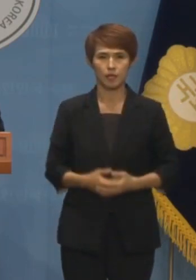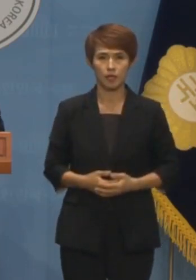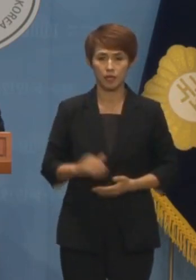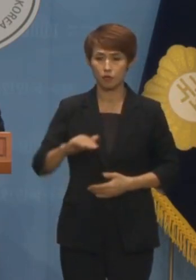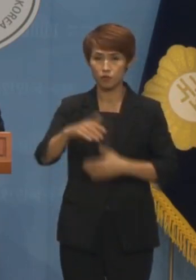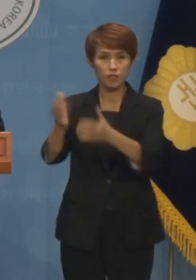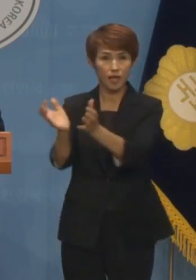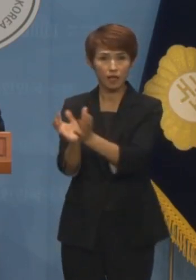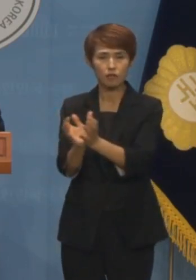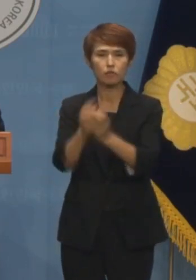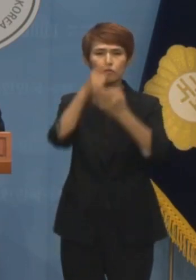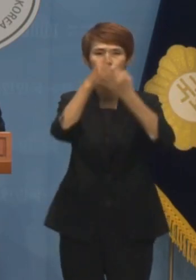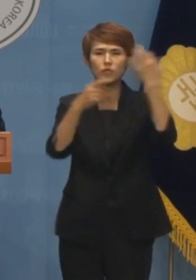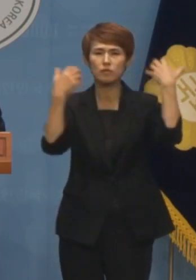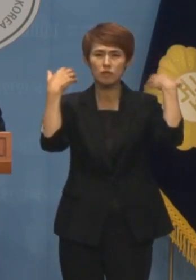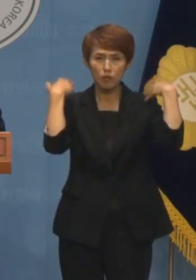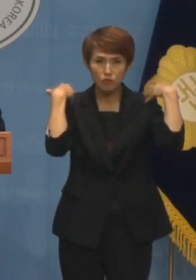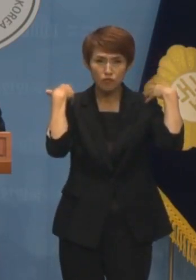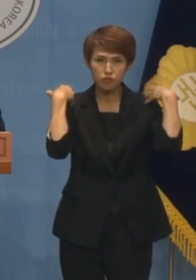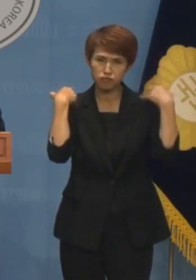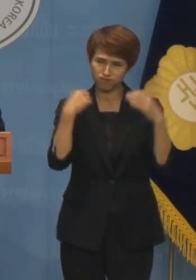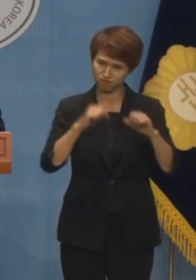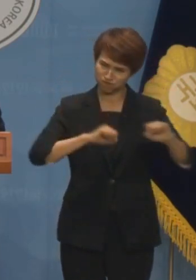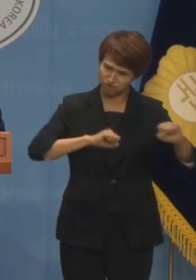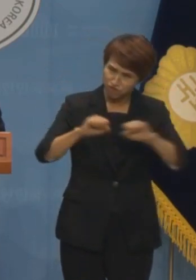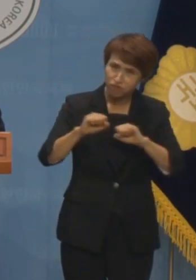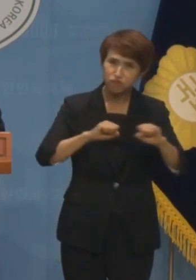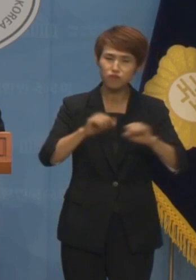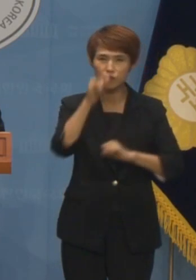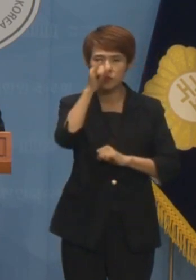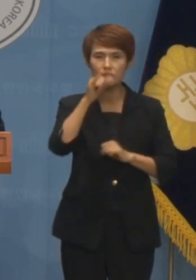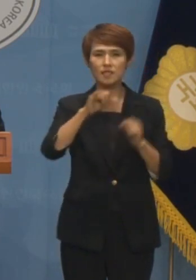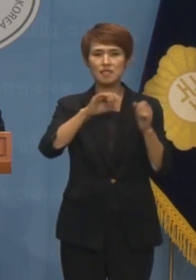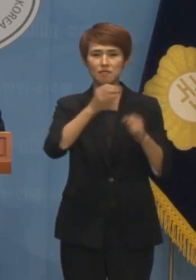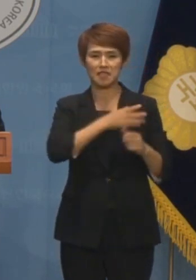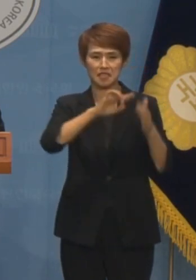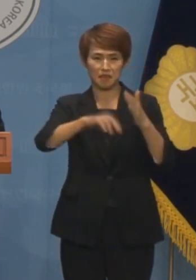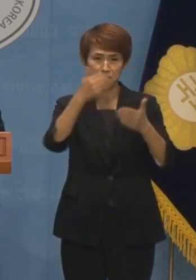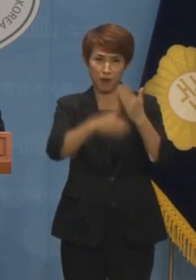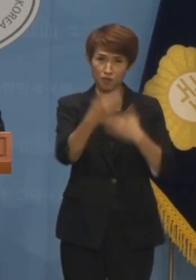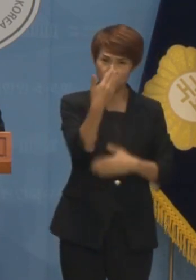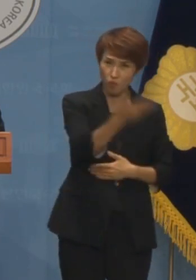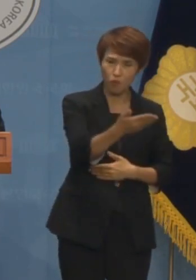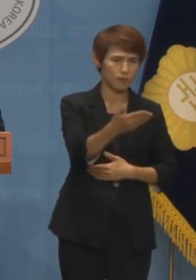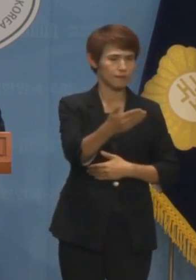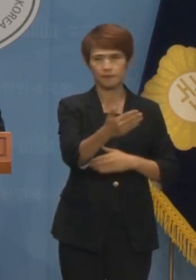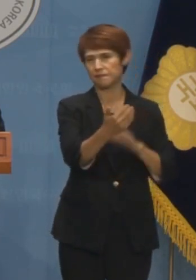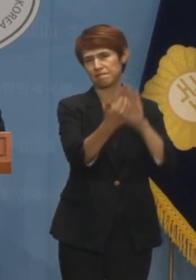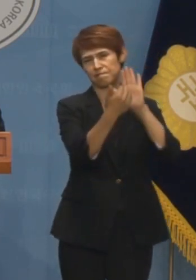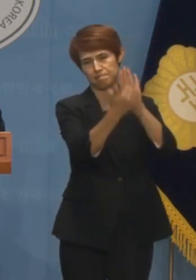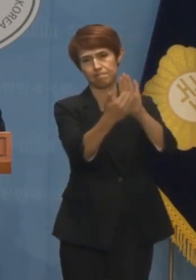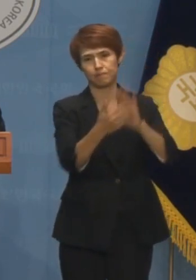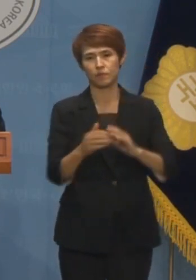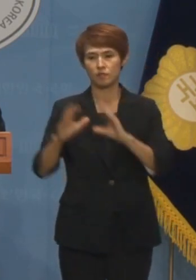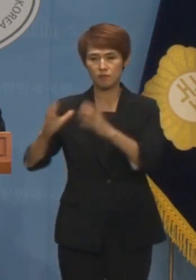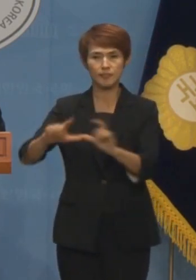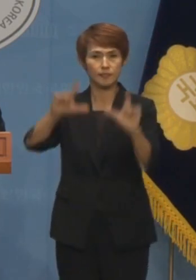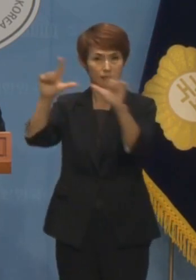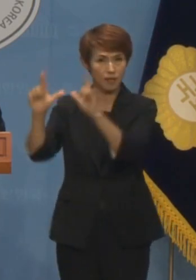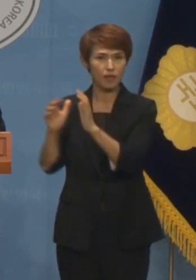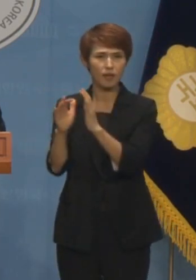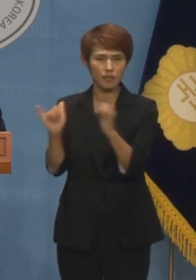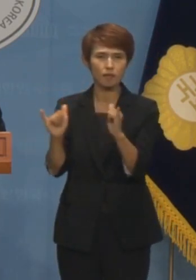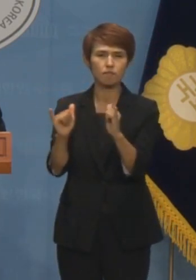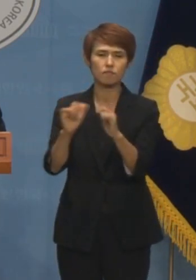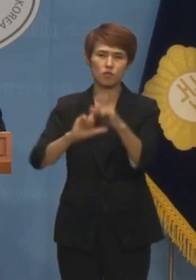조국혁신당은 윤석열 정부의 막무가내식 부자 감세의 저지를 넘어 세원 확충 방안을 마련해 서민과 중산층을